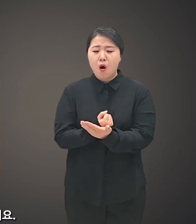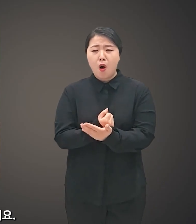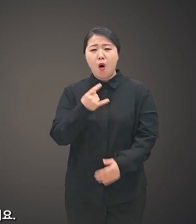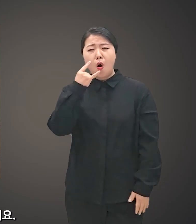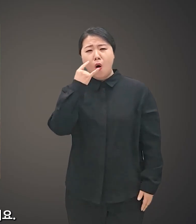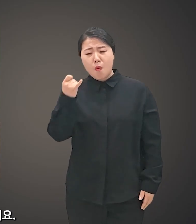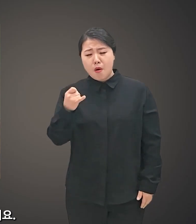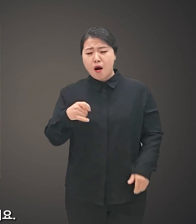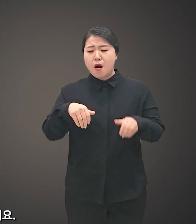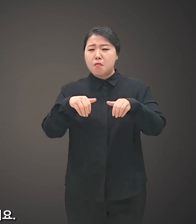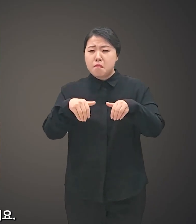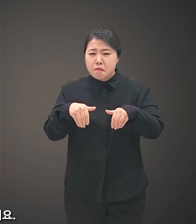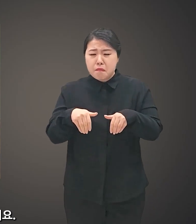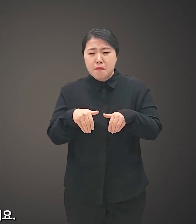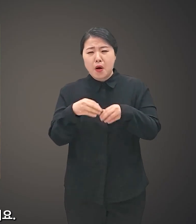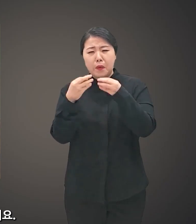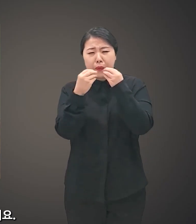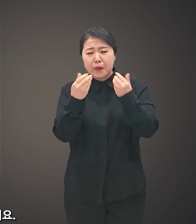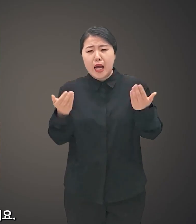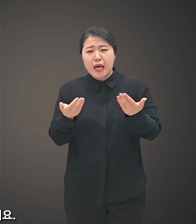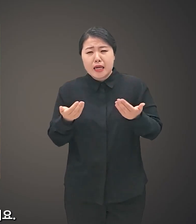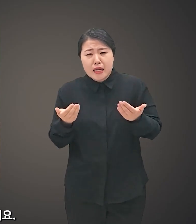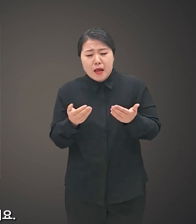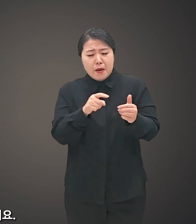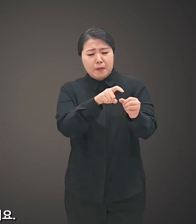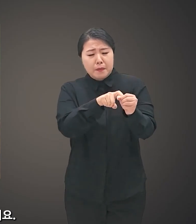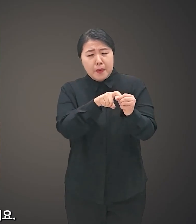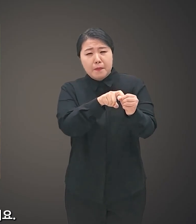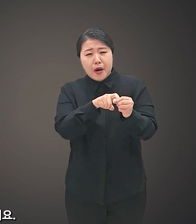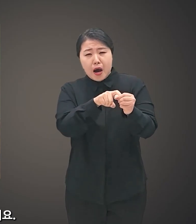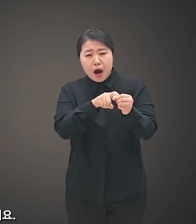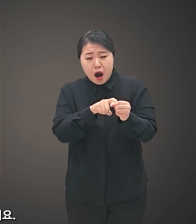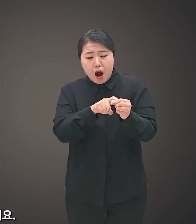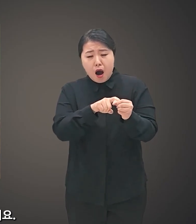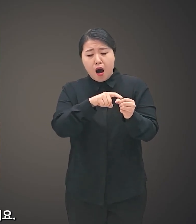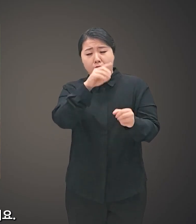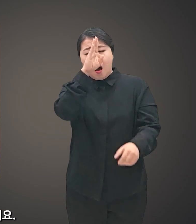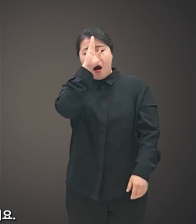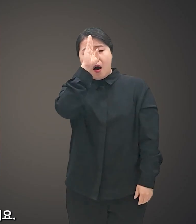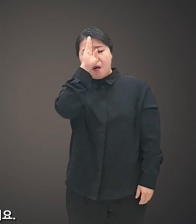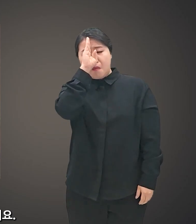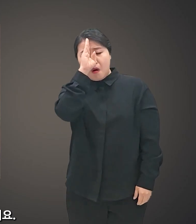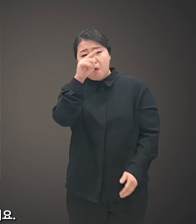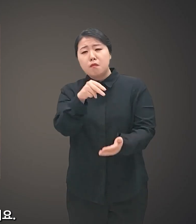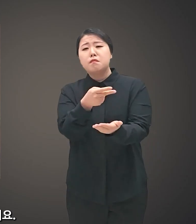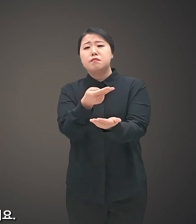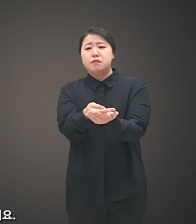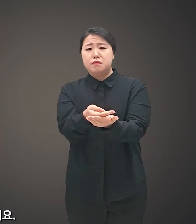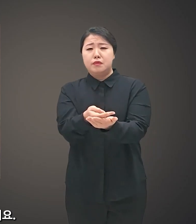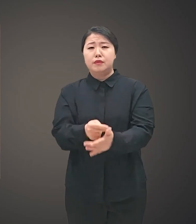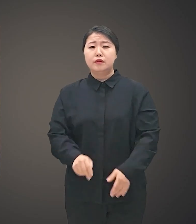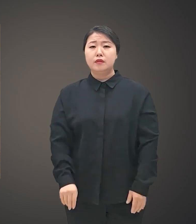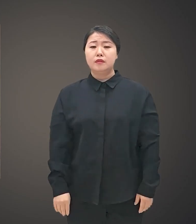설상가상으로 허드렛일하며 품삯을 받아 생계를 이어가던 엄마가 큰 병에 걸려 사경을 헤매게 되죠.